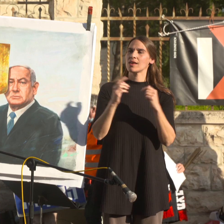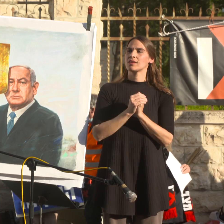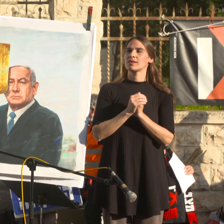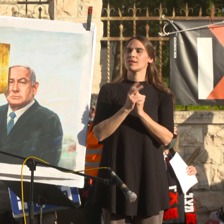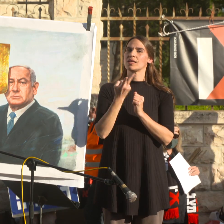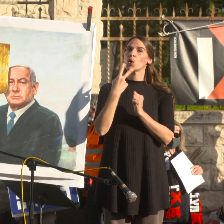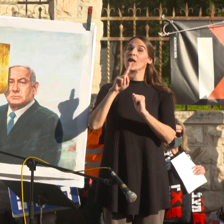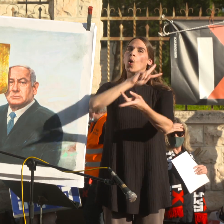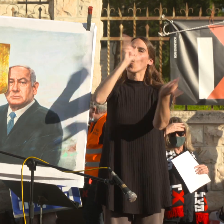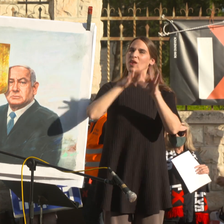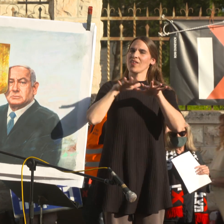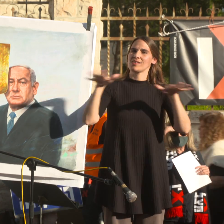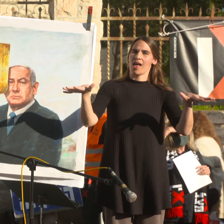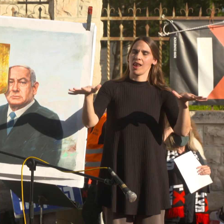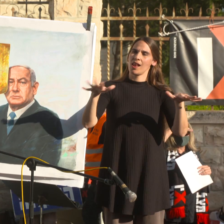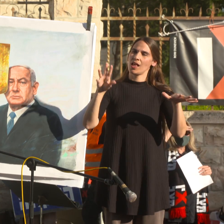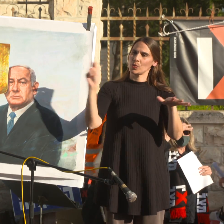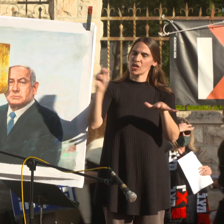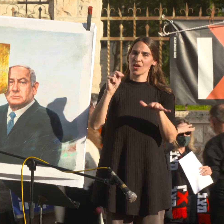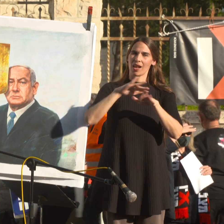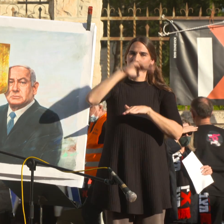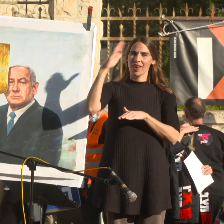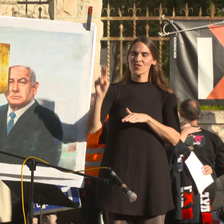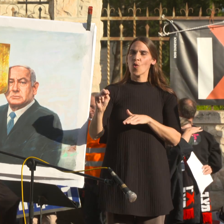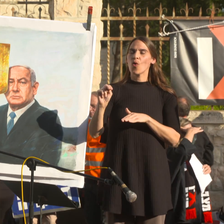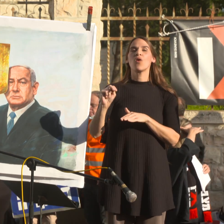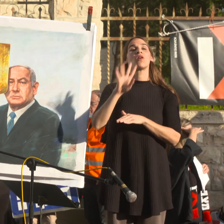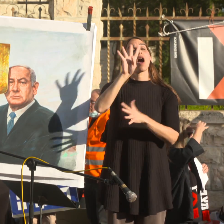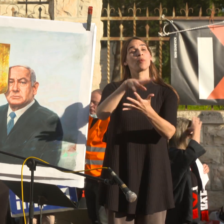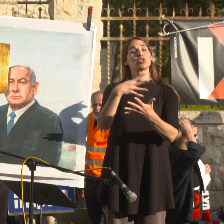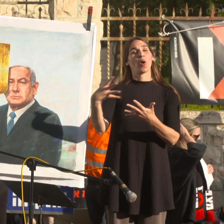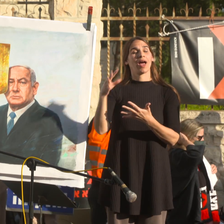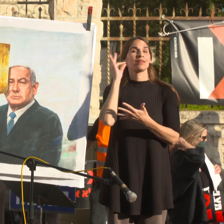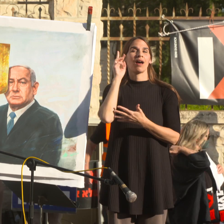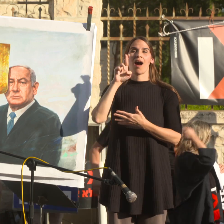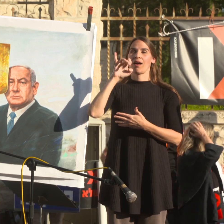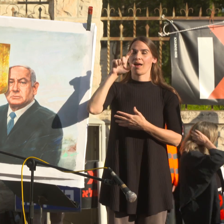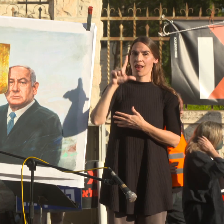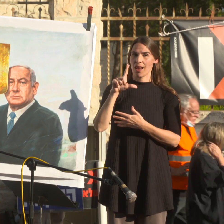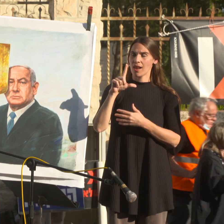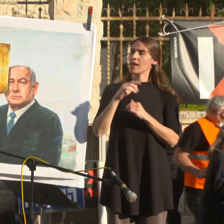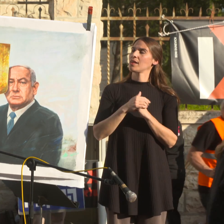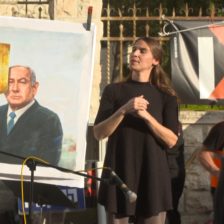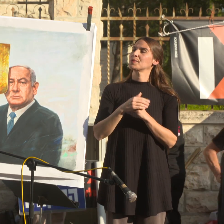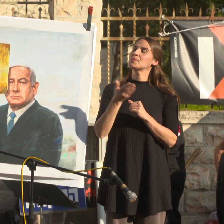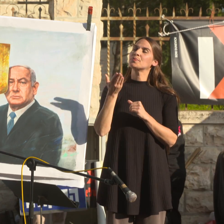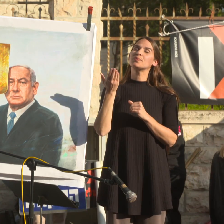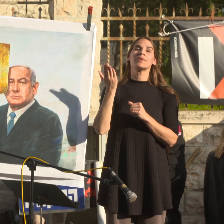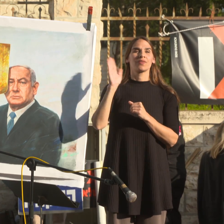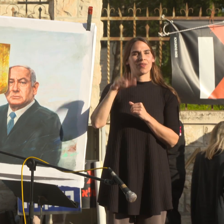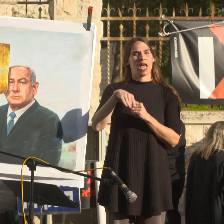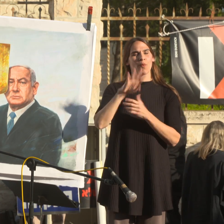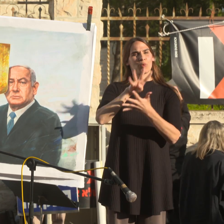יותר אוניברסלי וביטוי אישי לנושא נבו, הייתה המשוררת רחל. פעם שמעתי את המשורר חיים